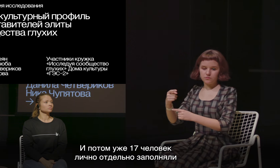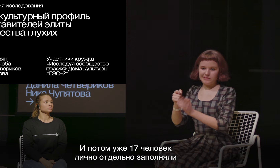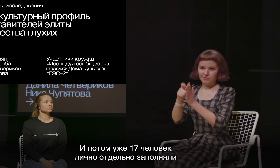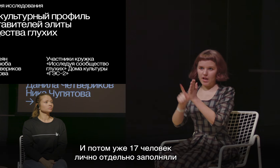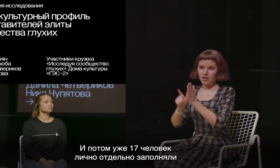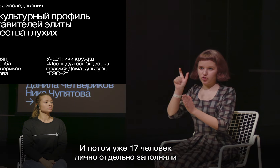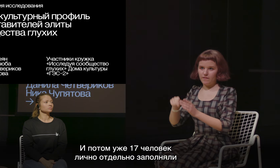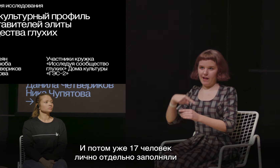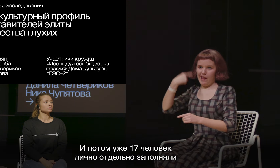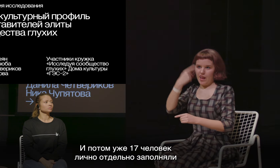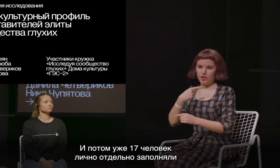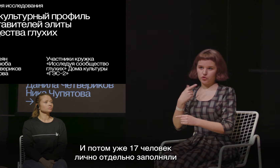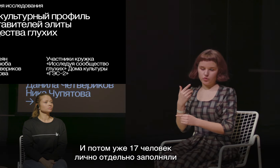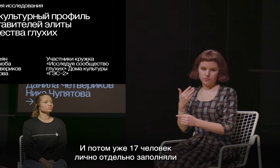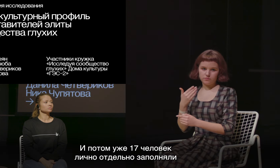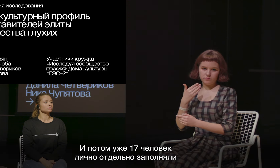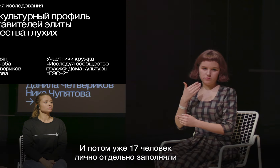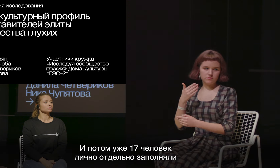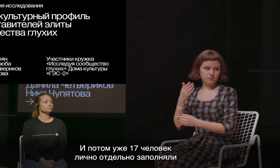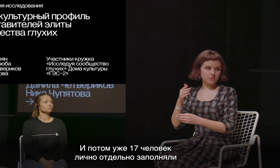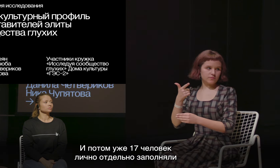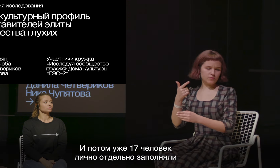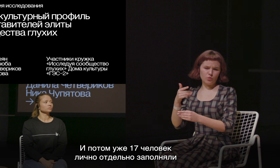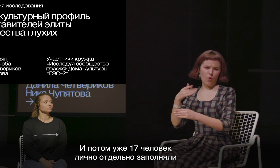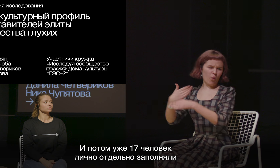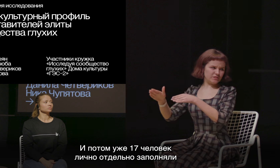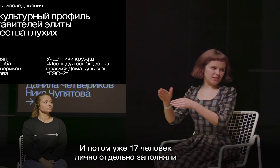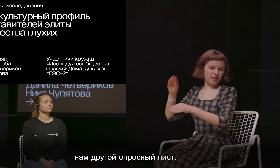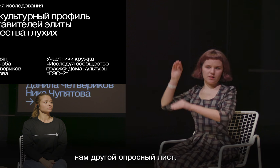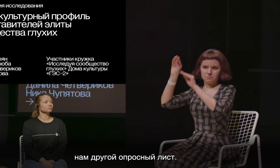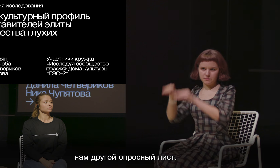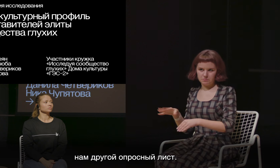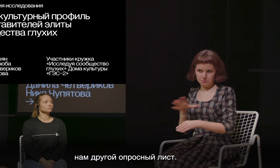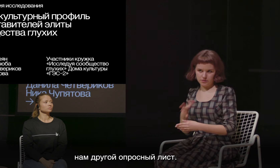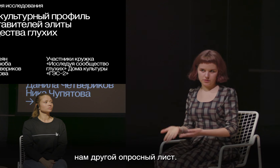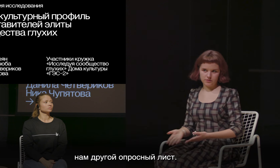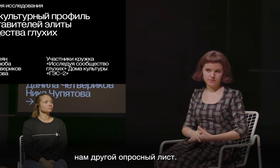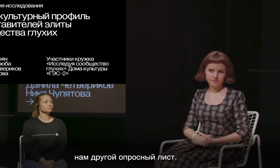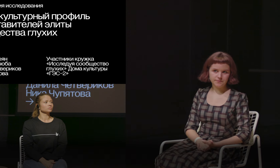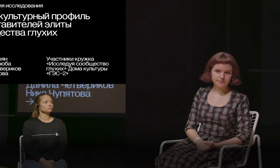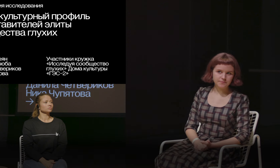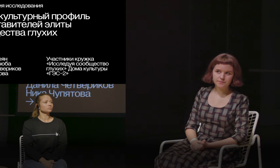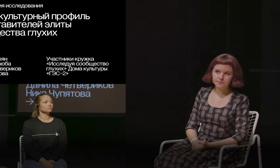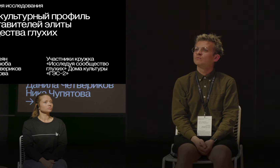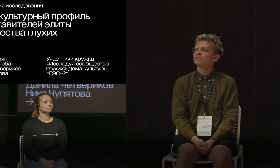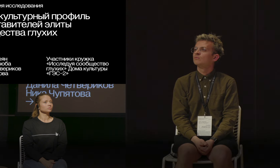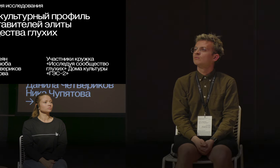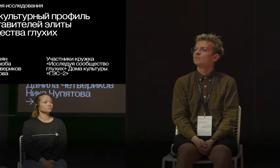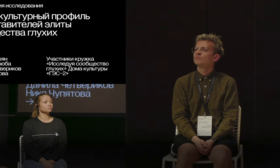были соотнесены с элитой, и потом уже 17 человек лично отдельно заполняли нам другой опросный